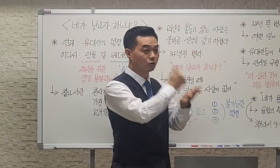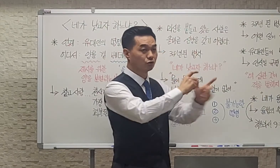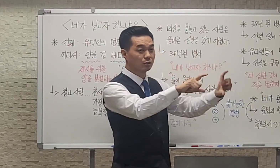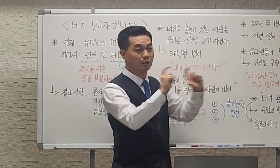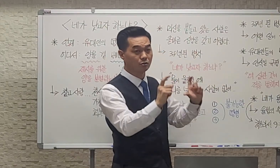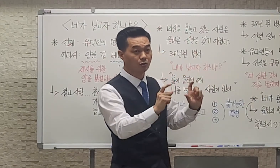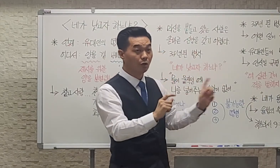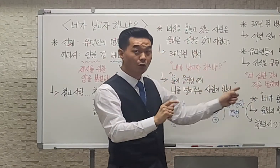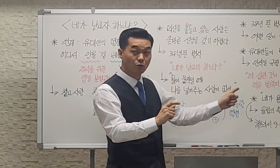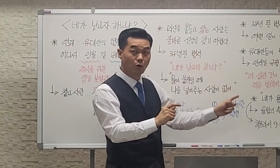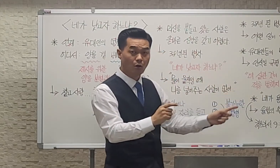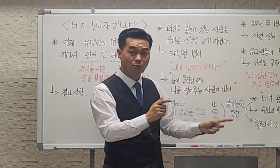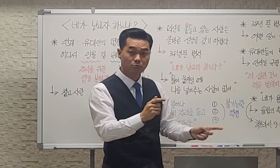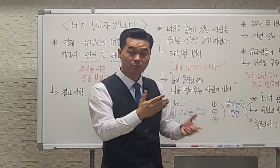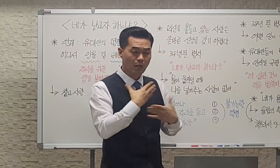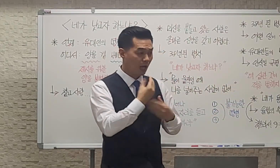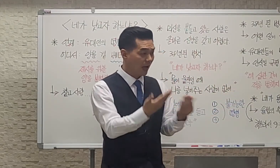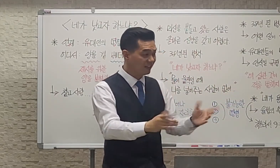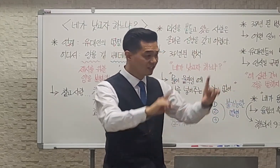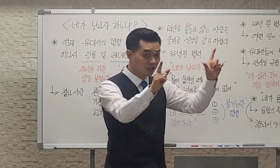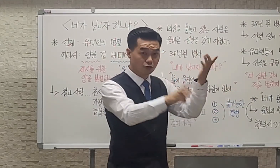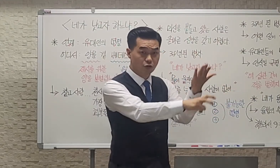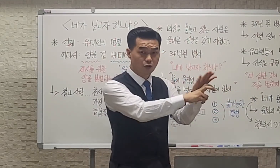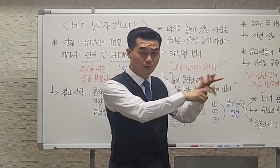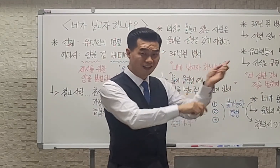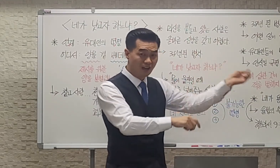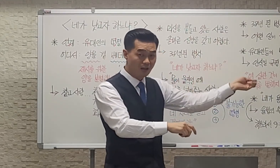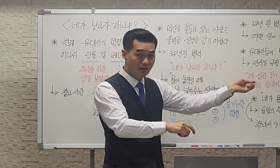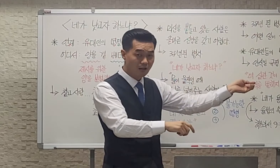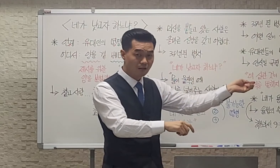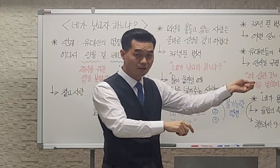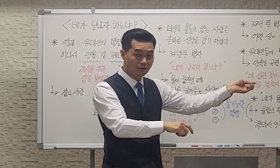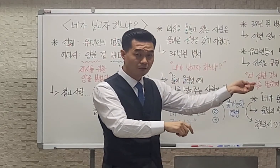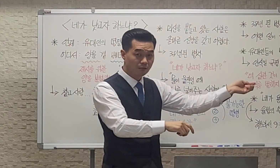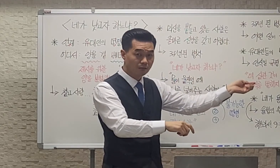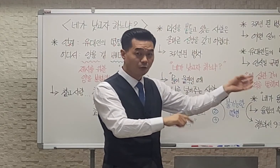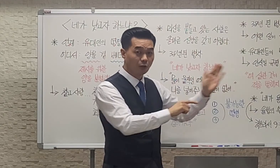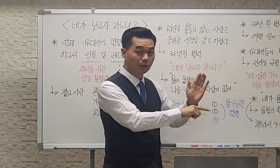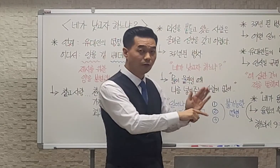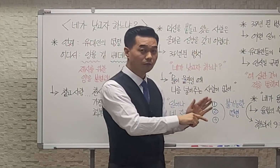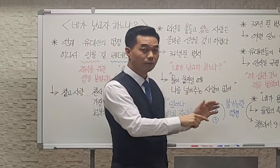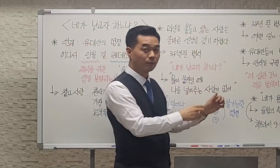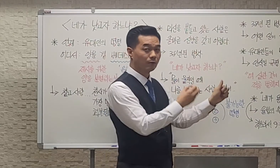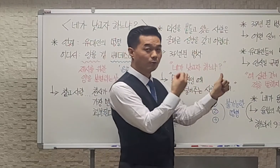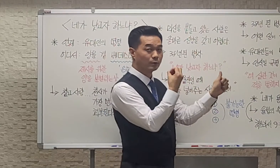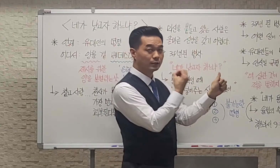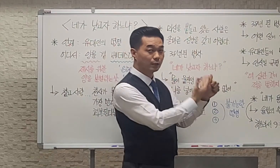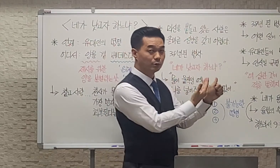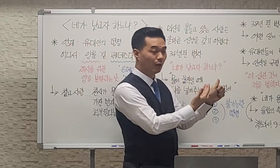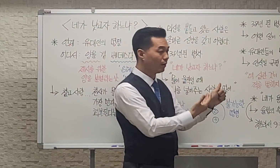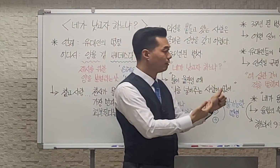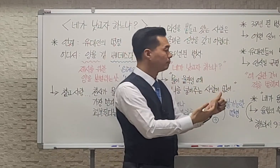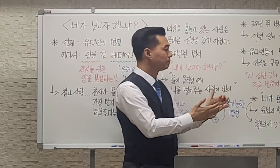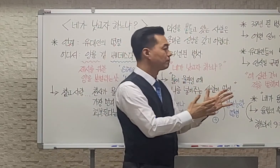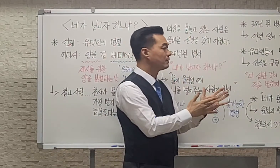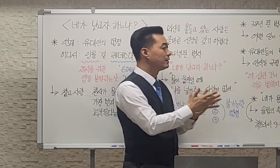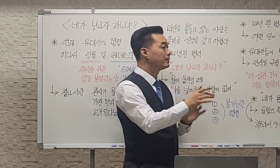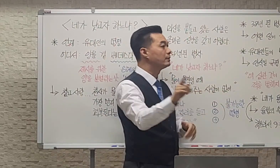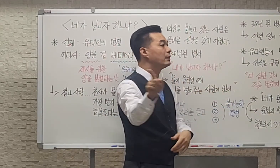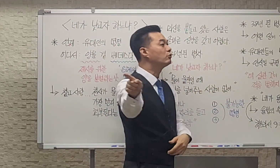정죄를 했죠? 너 안식일 규정 위반이야? 근데 거기 가서 고자질합니다. 예수라는